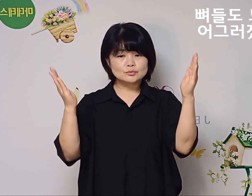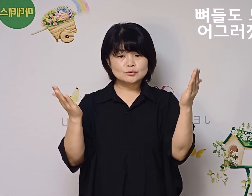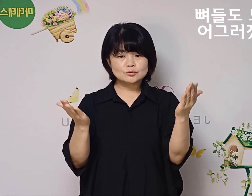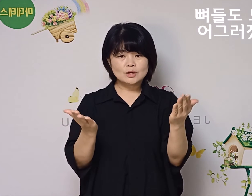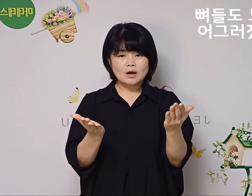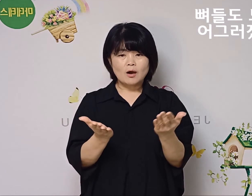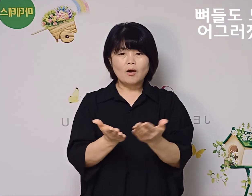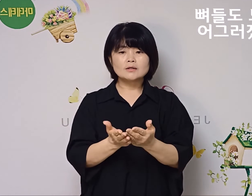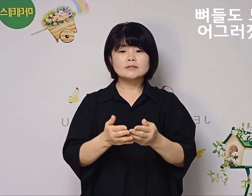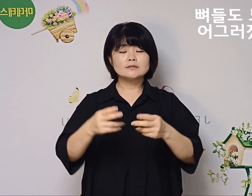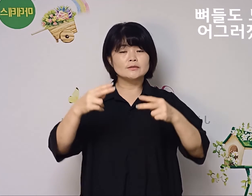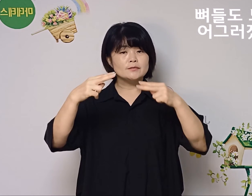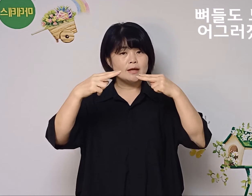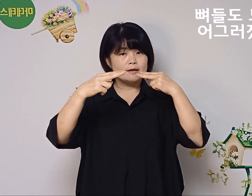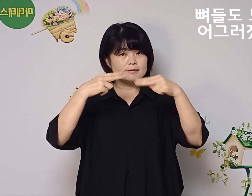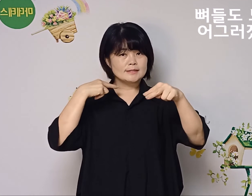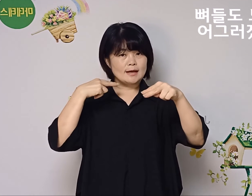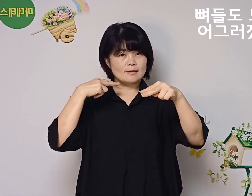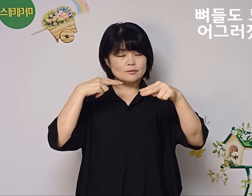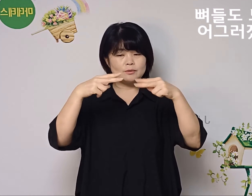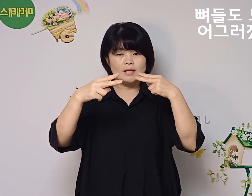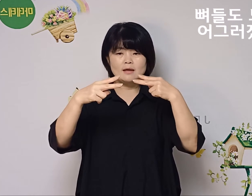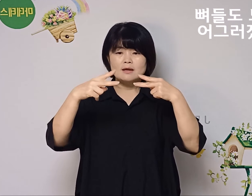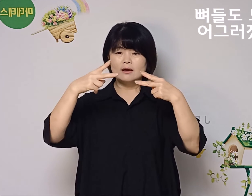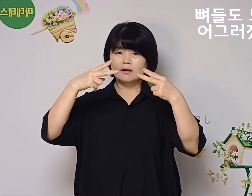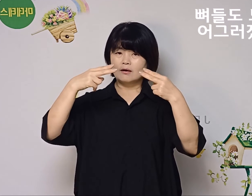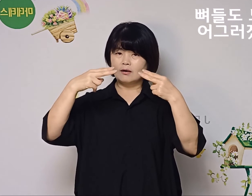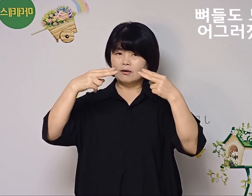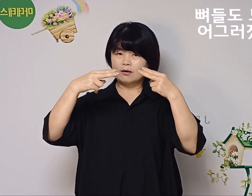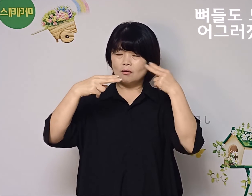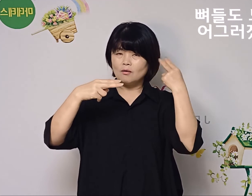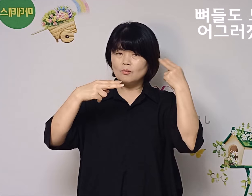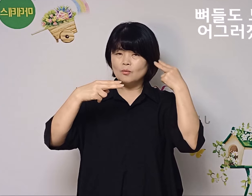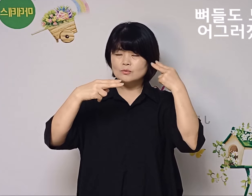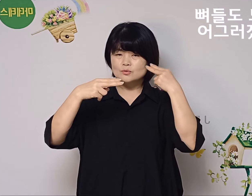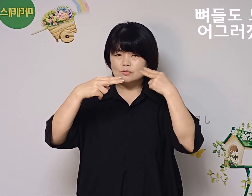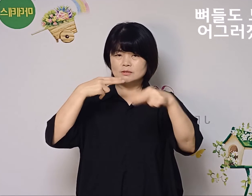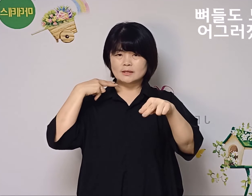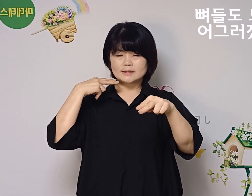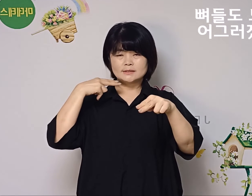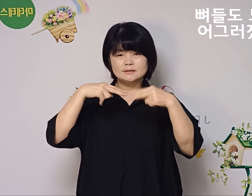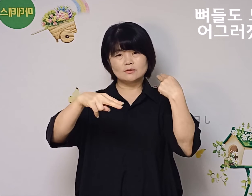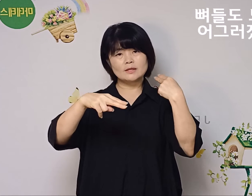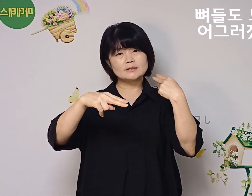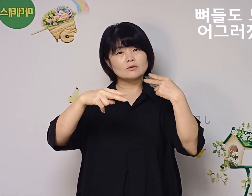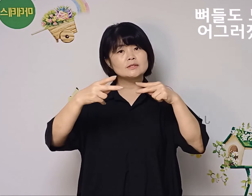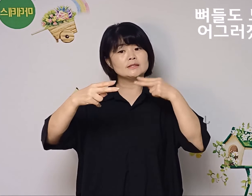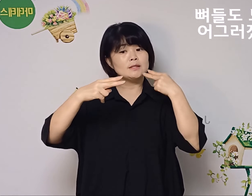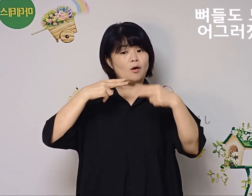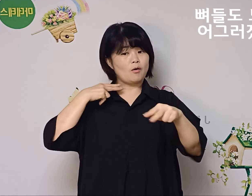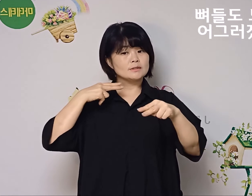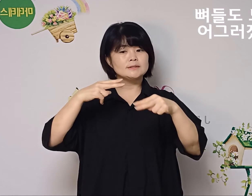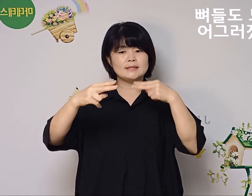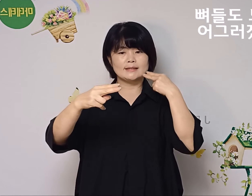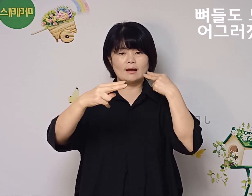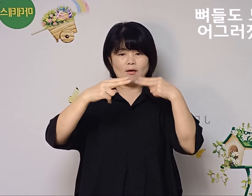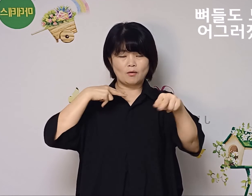모두 어그러졌네. 자, 이렇게 오른손을 내리든 이렇게 하든 어쨌든